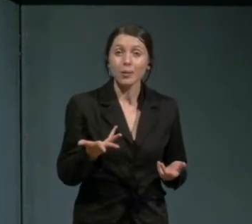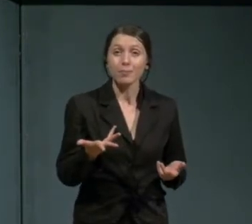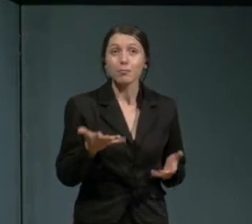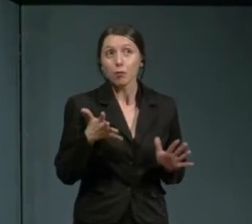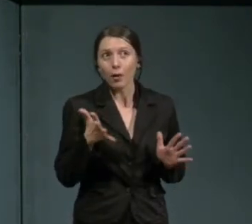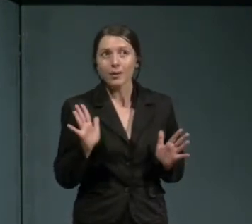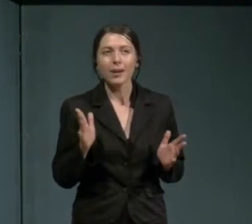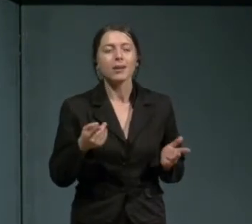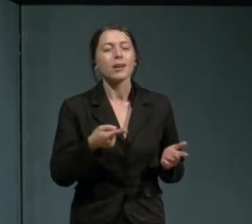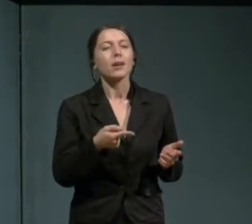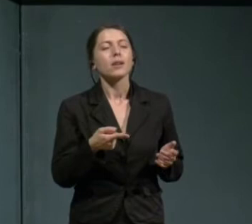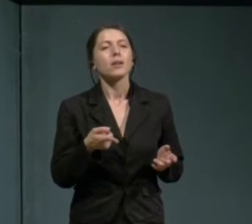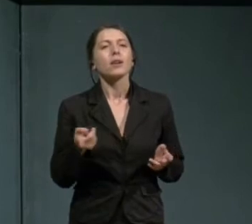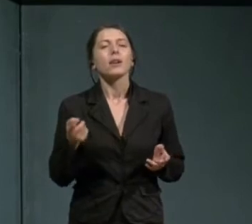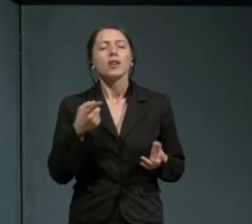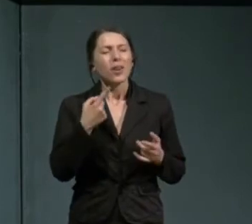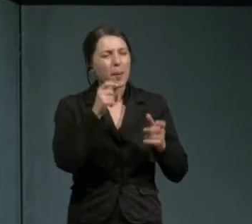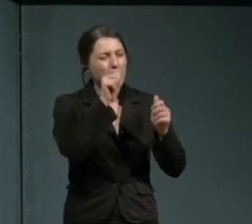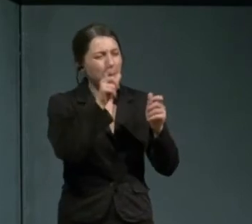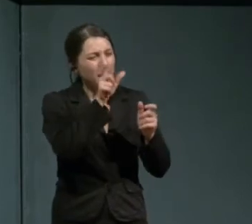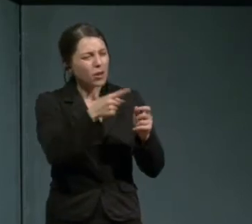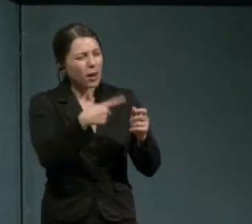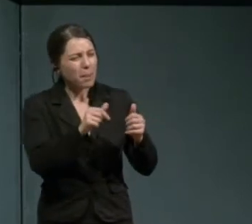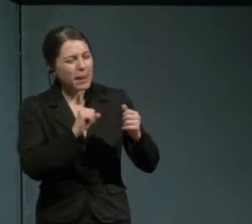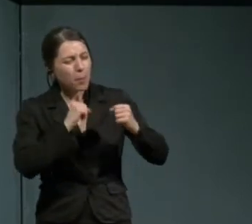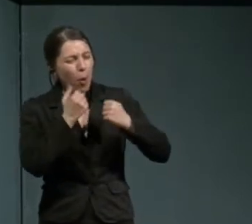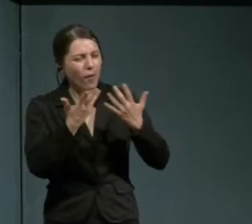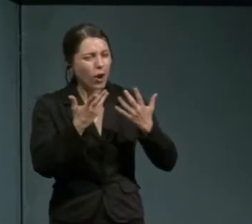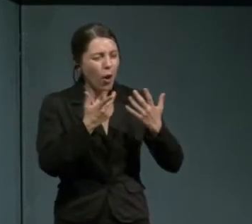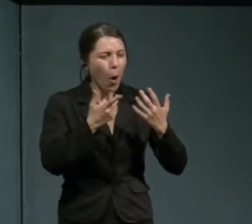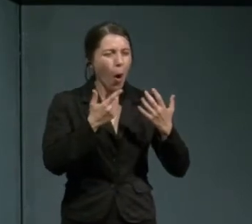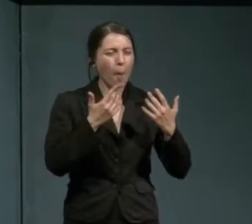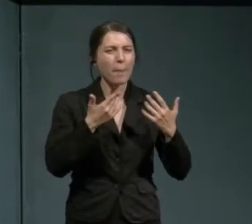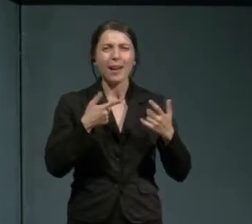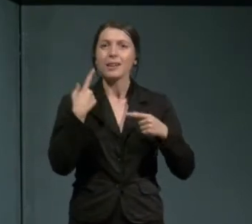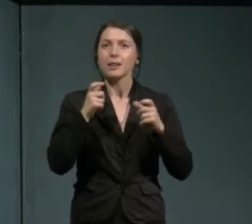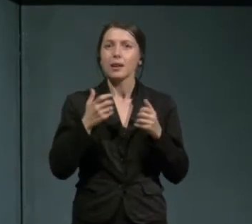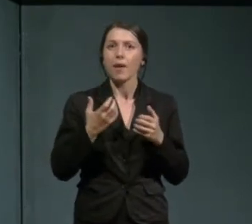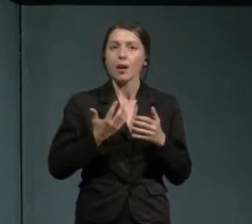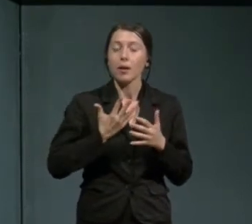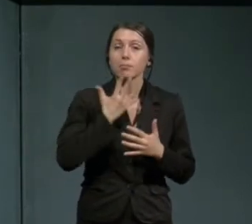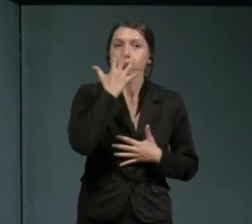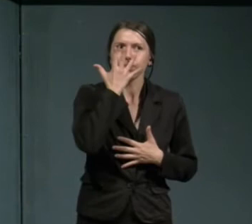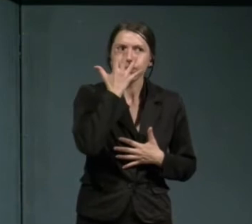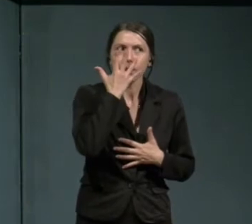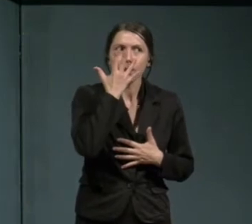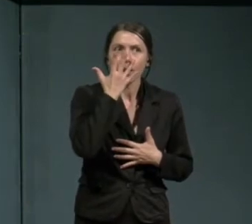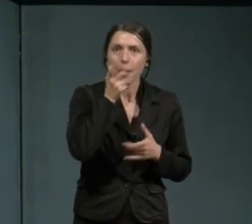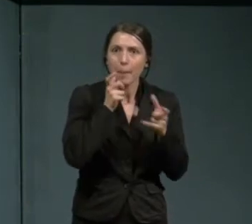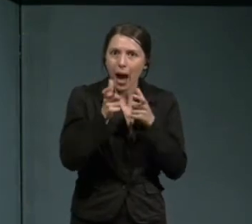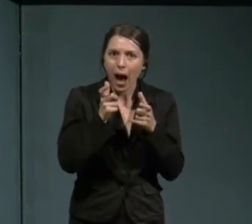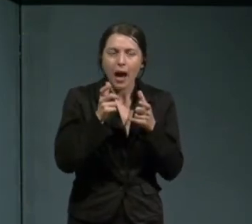dire com'è che si muove quella persona si arrossisce parlando ad un'altra persona o